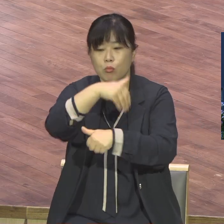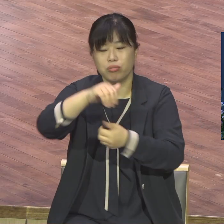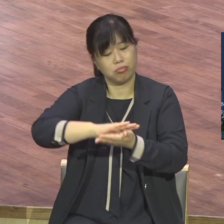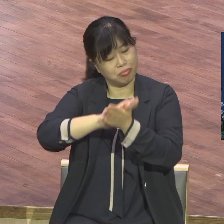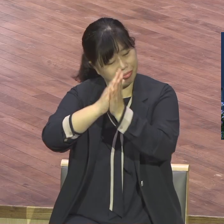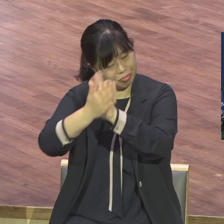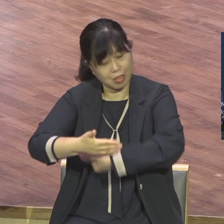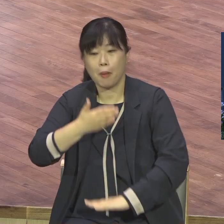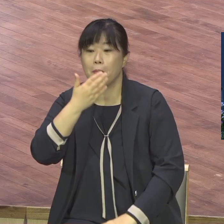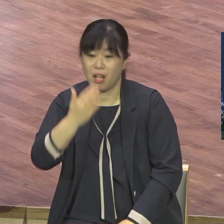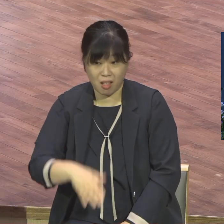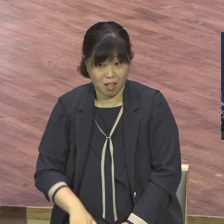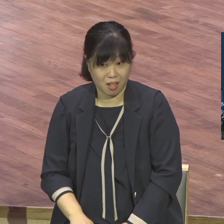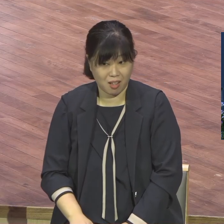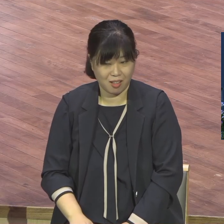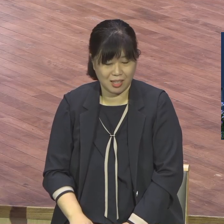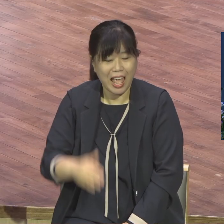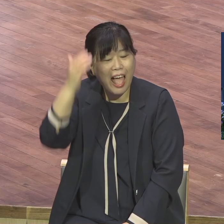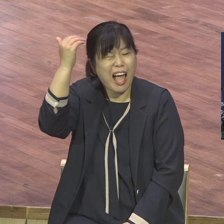금이다 라고